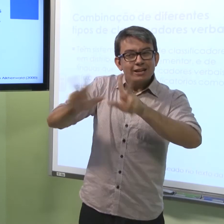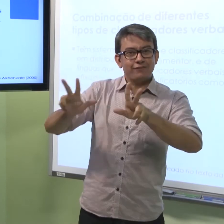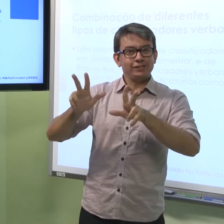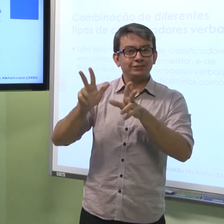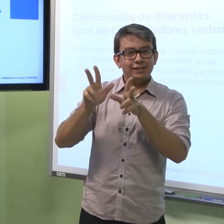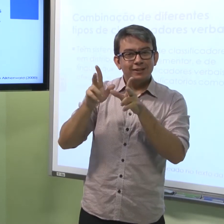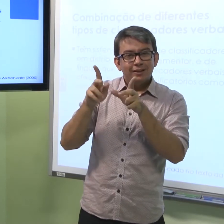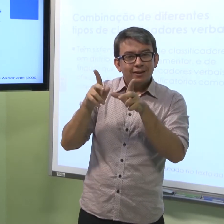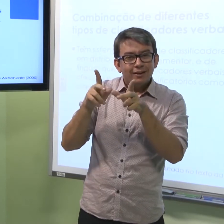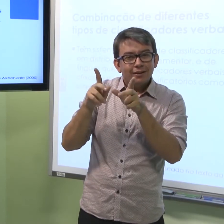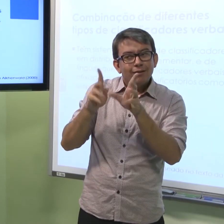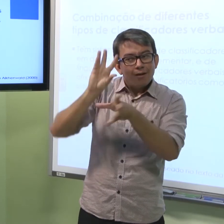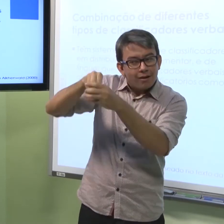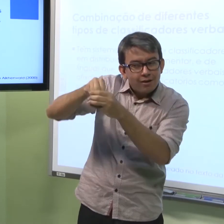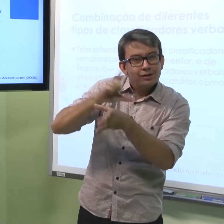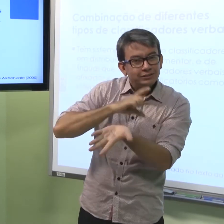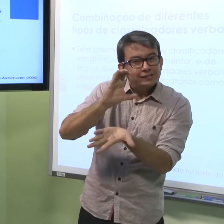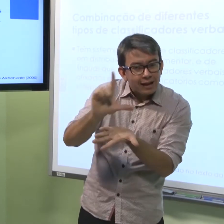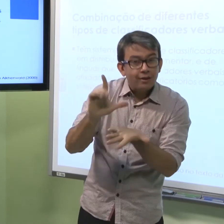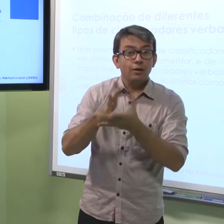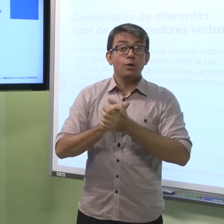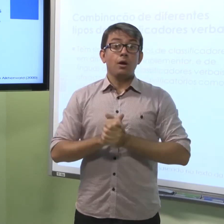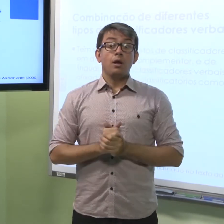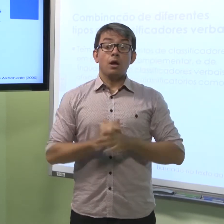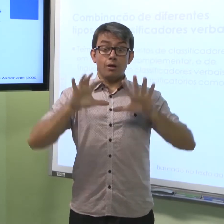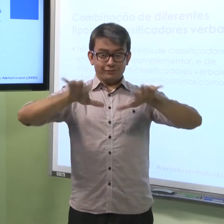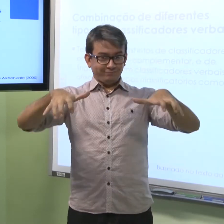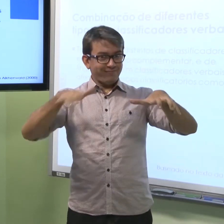de sistemas distintos.